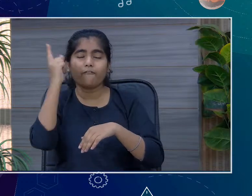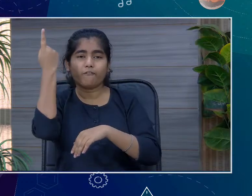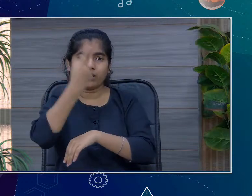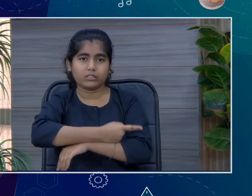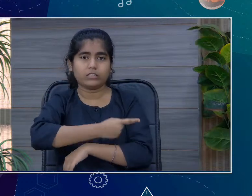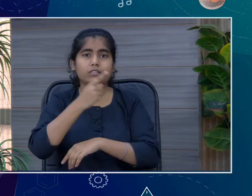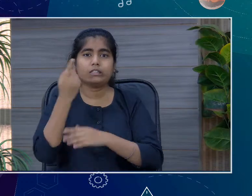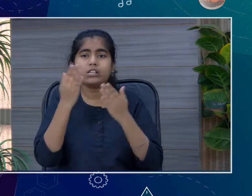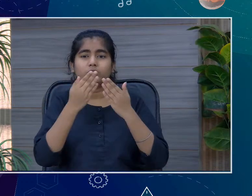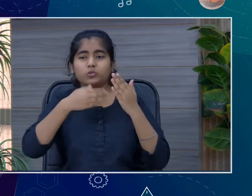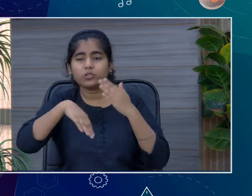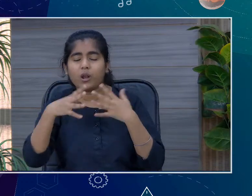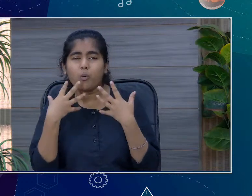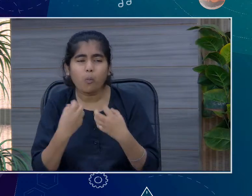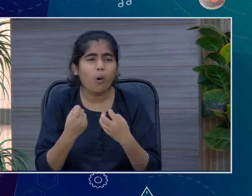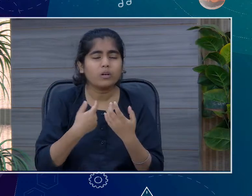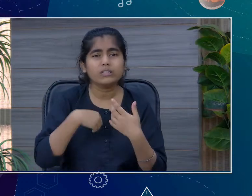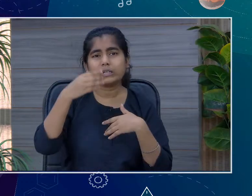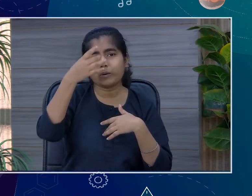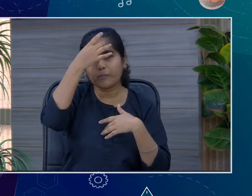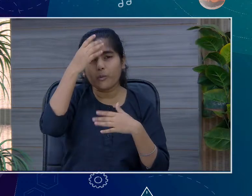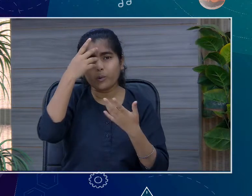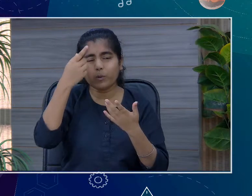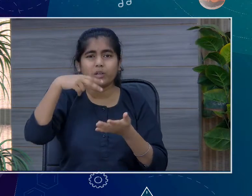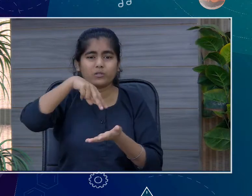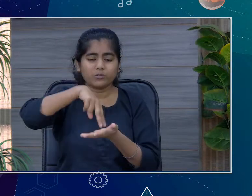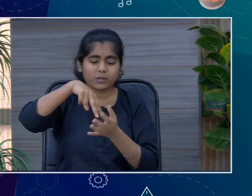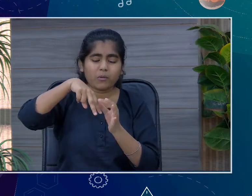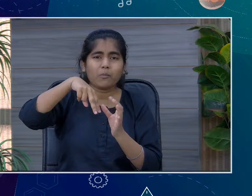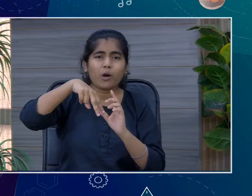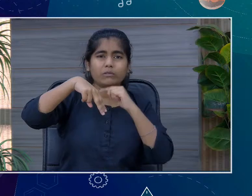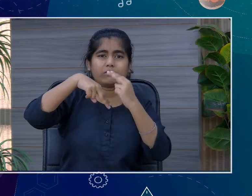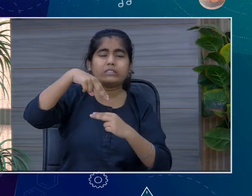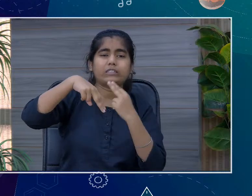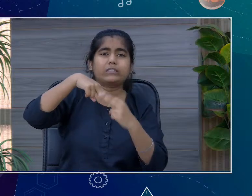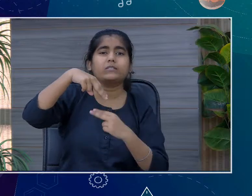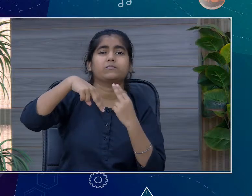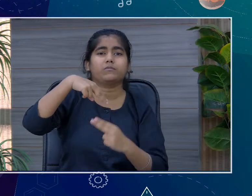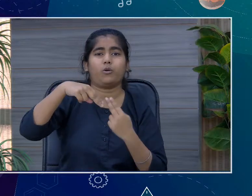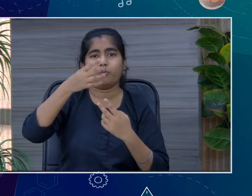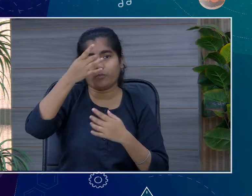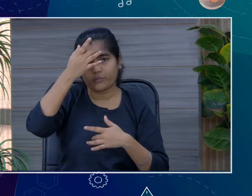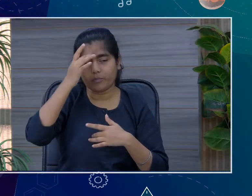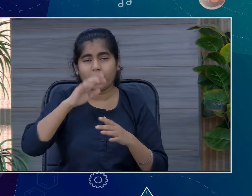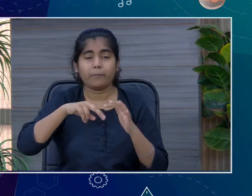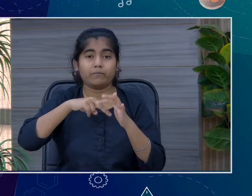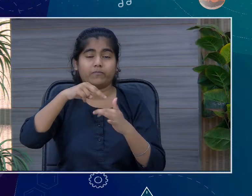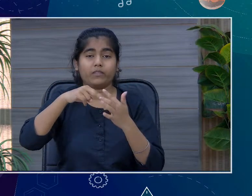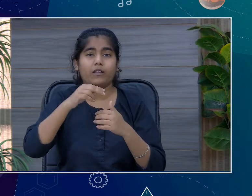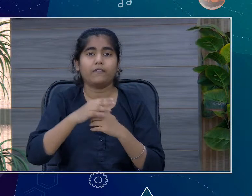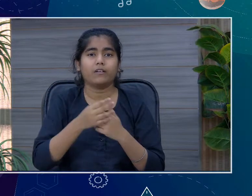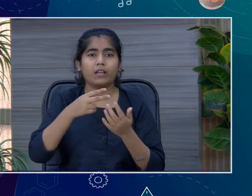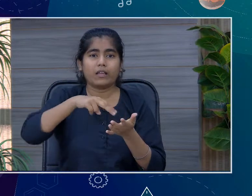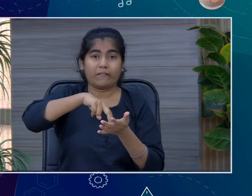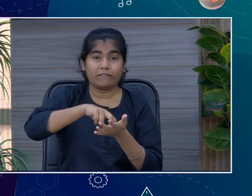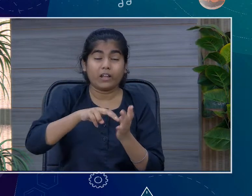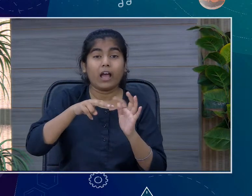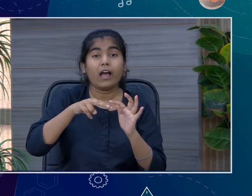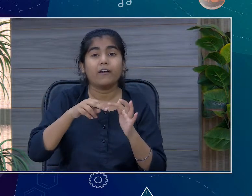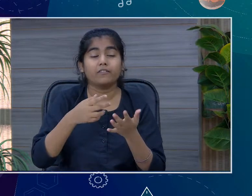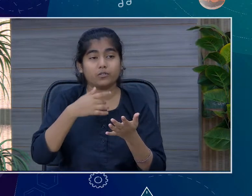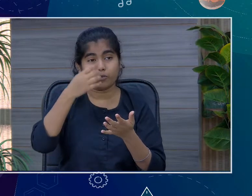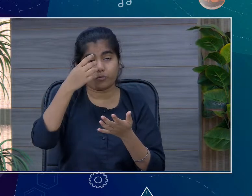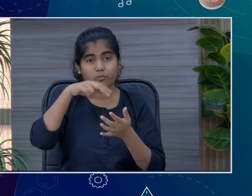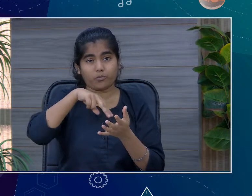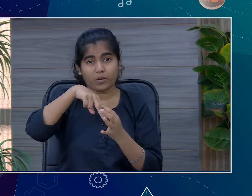है, लेकिन उसकी परेशानी क्या है, उसके पाँव में प्लास्टर है, एक उसका पैर में थोड़ा सा परेशानी हो जाती